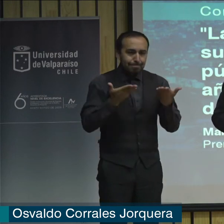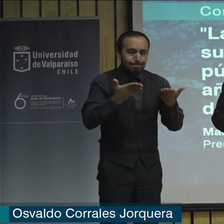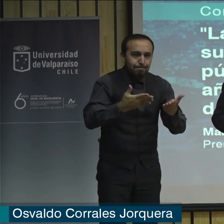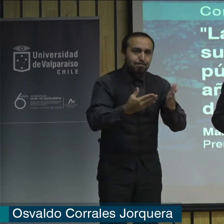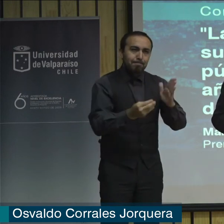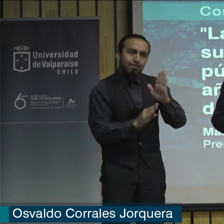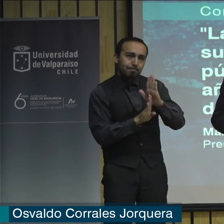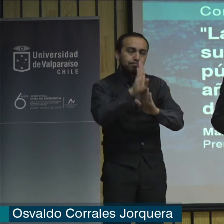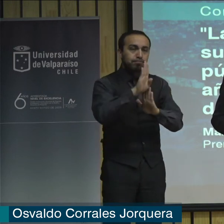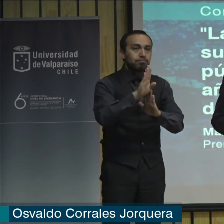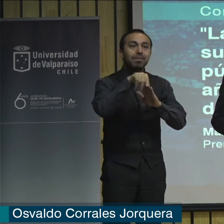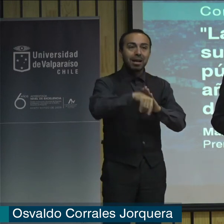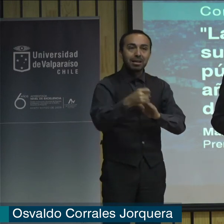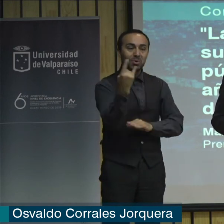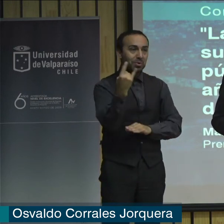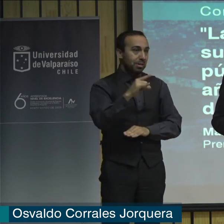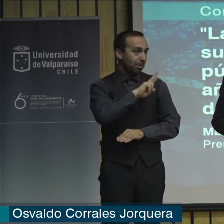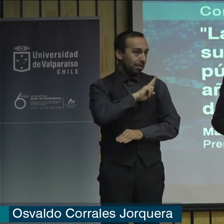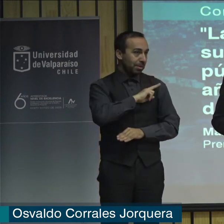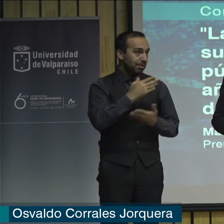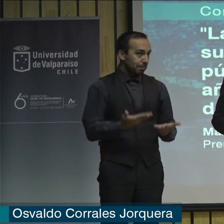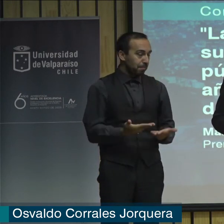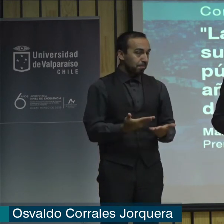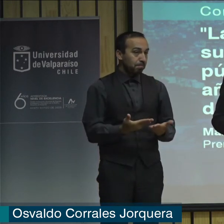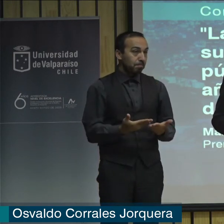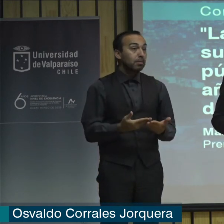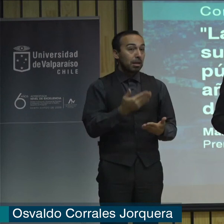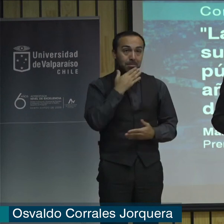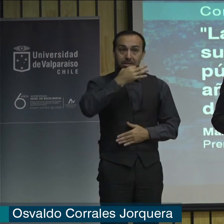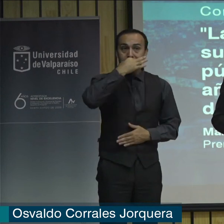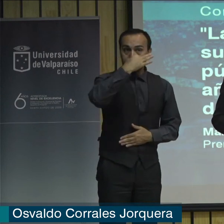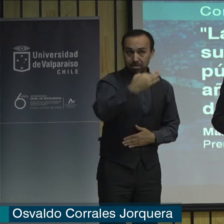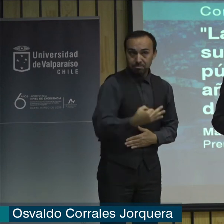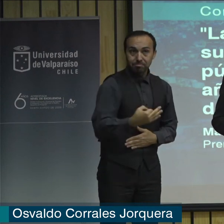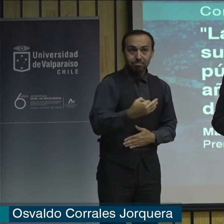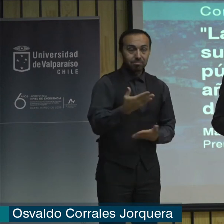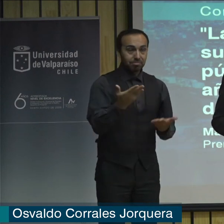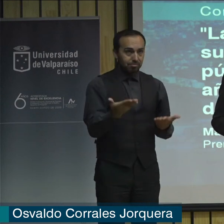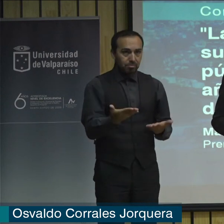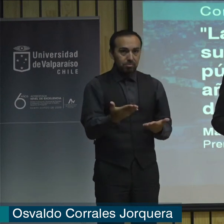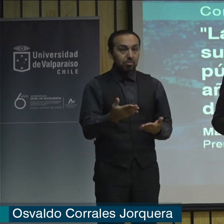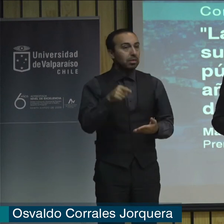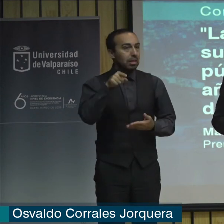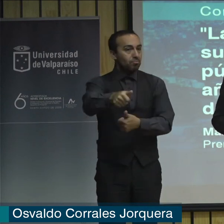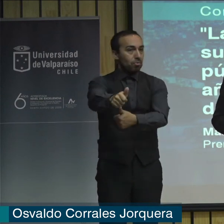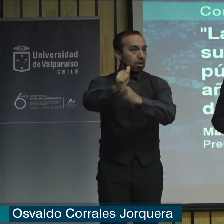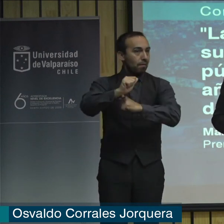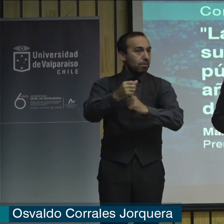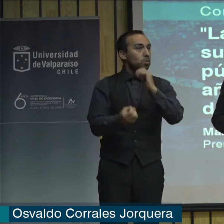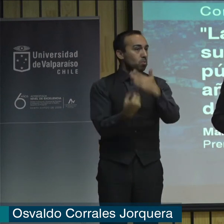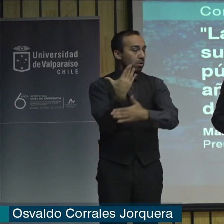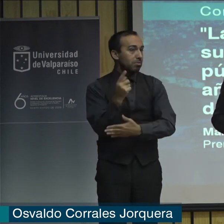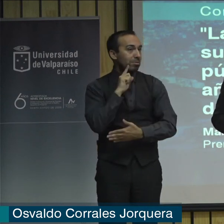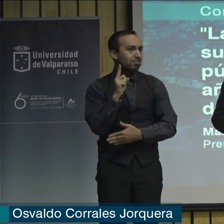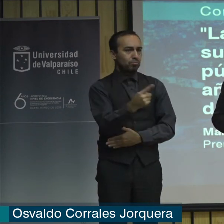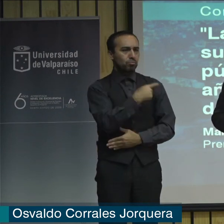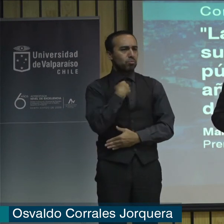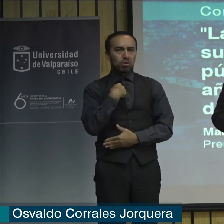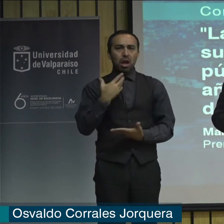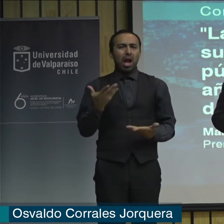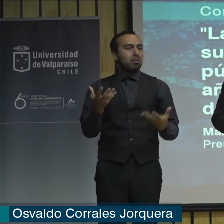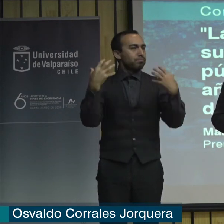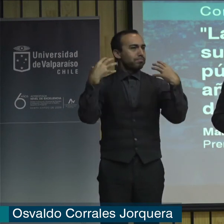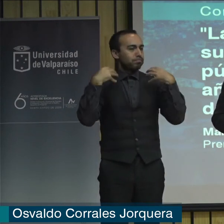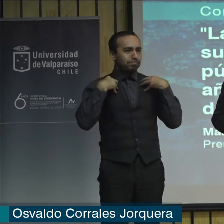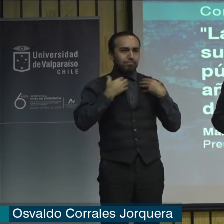de estudios sin embargo quiero afirmar con el mismo énfasis que aquellos también un desafío en el sentido de que estamos llamados a